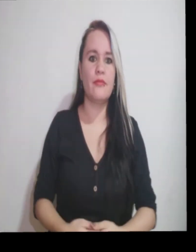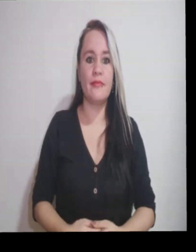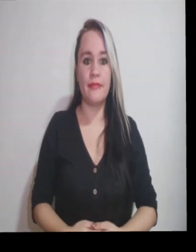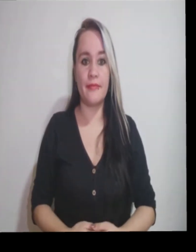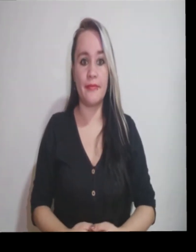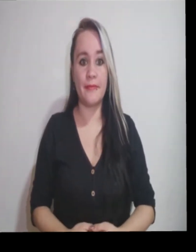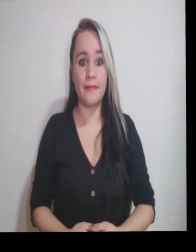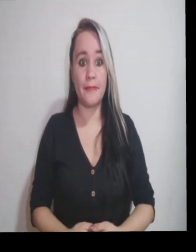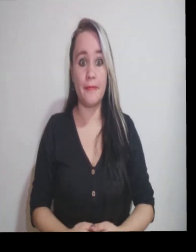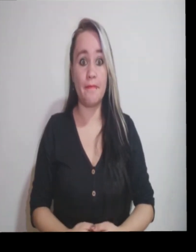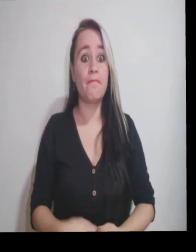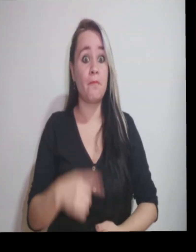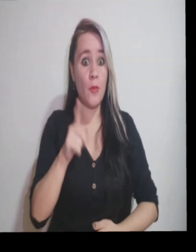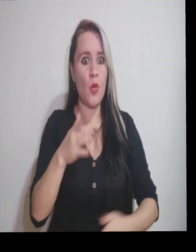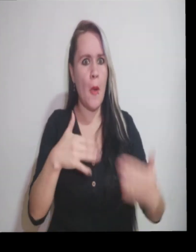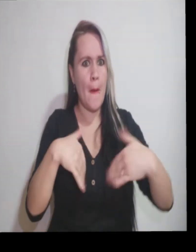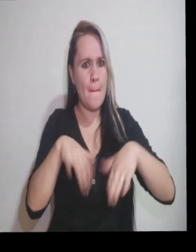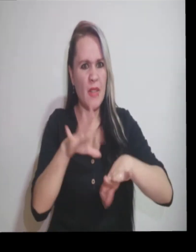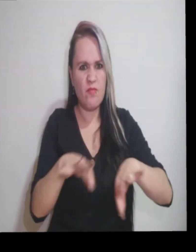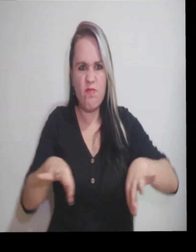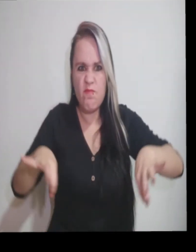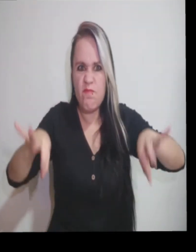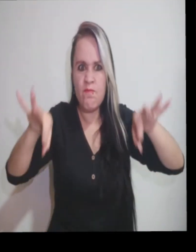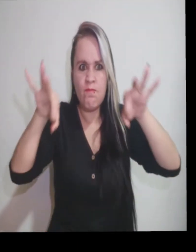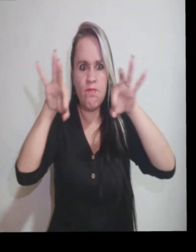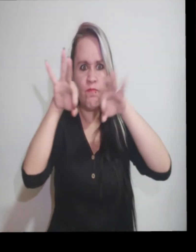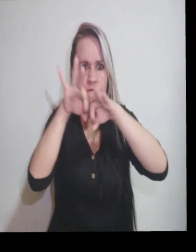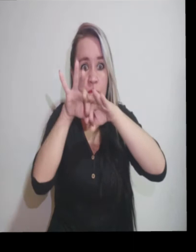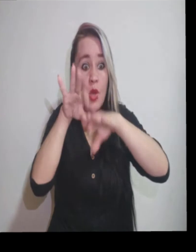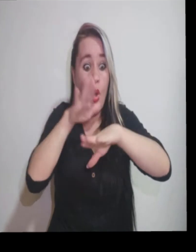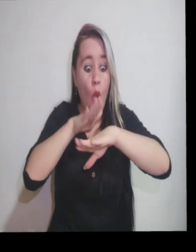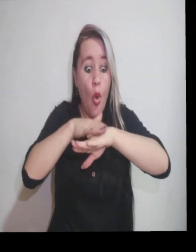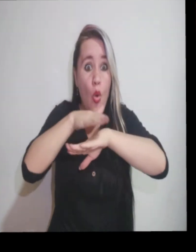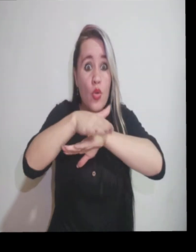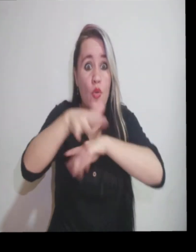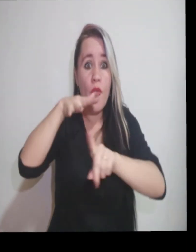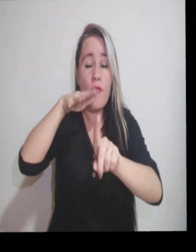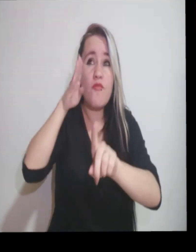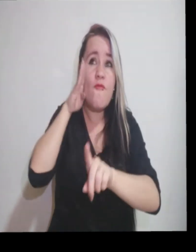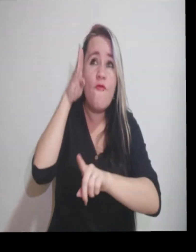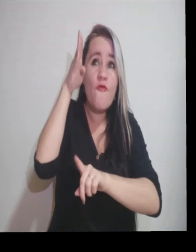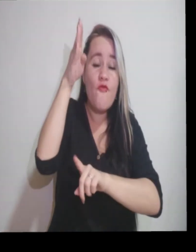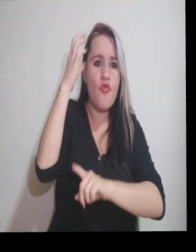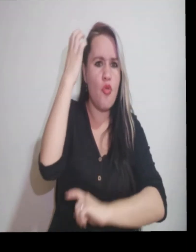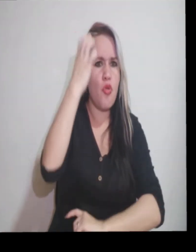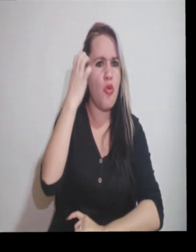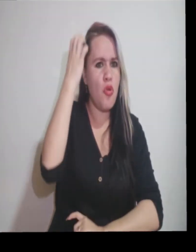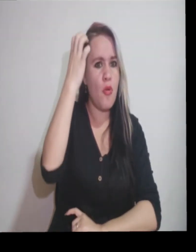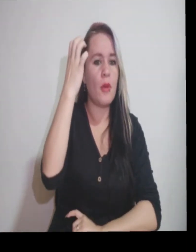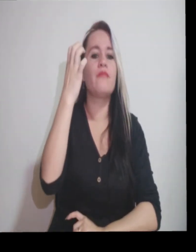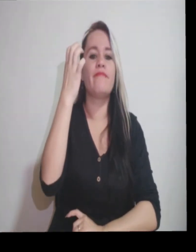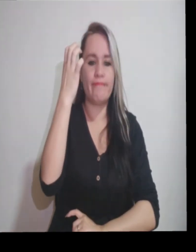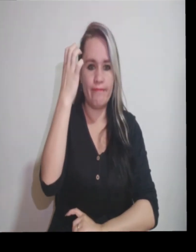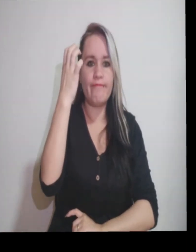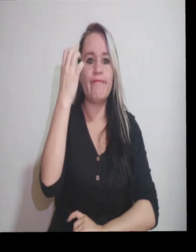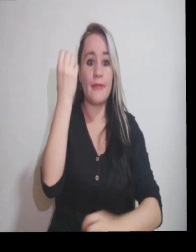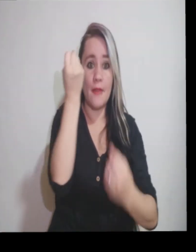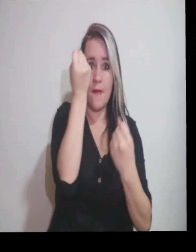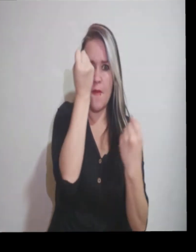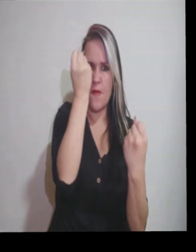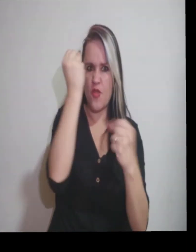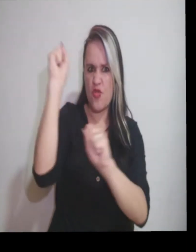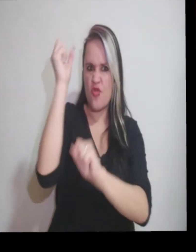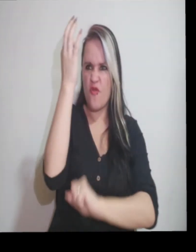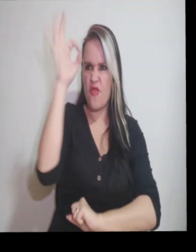solamente buscaban enfrentarse al poder político, sino también al religioso. La más importante de todas, y la que más